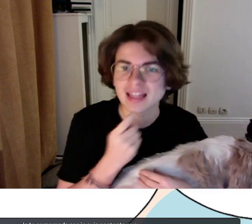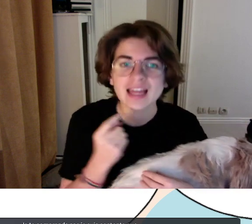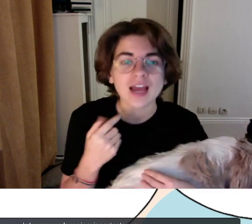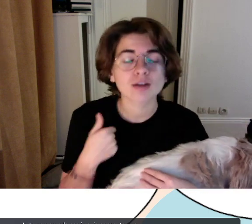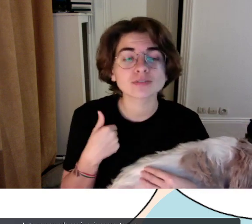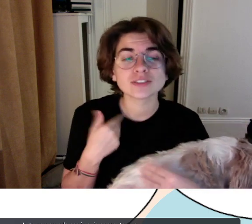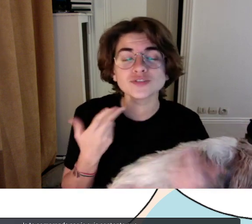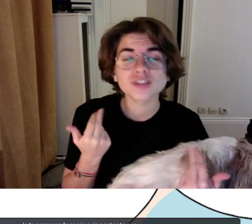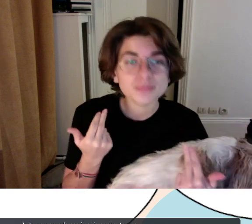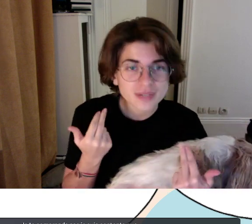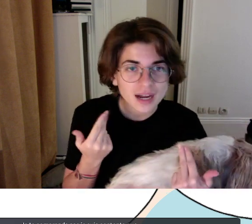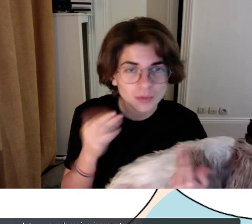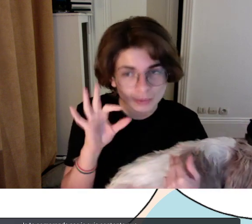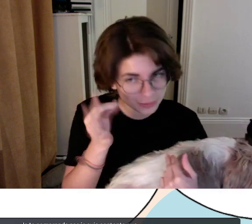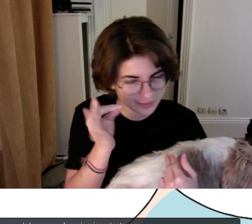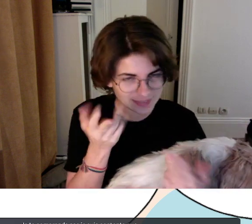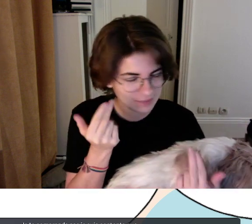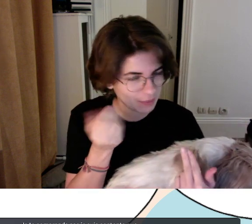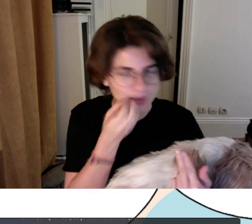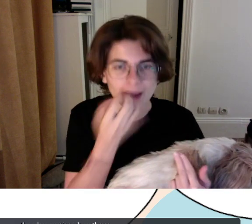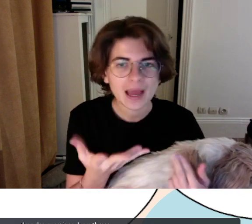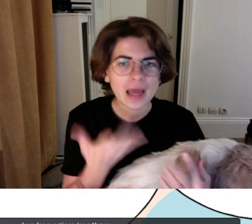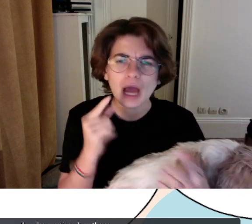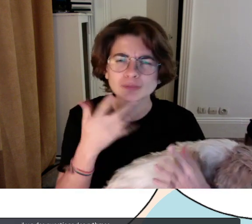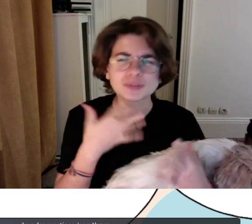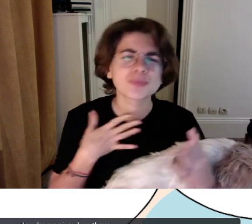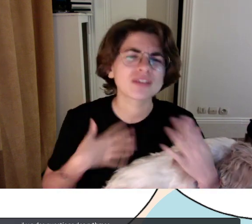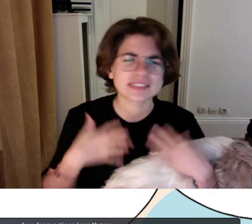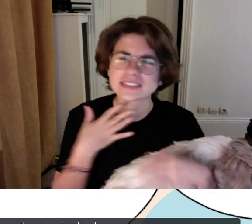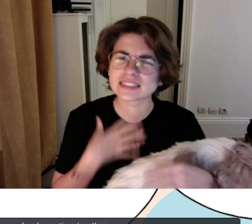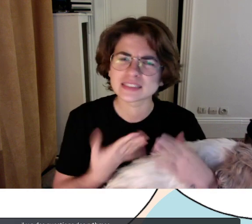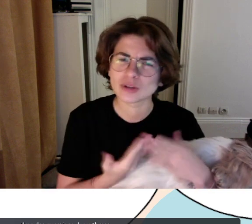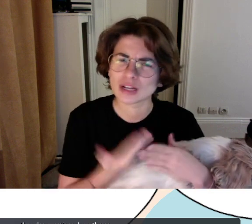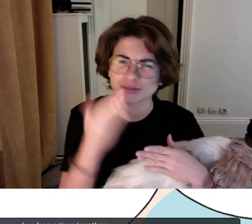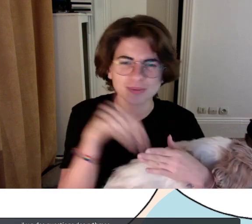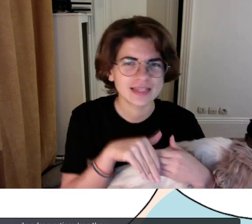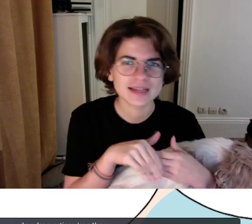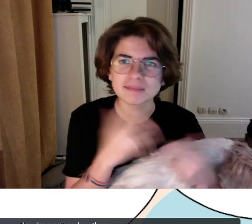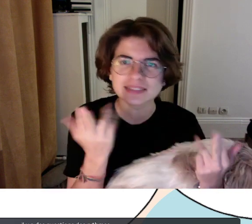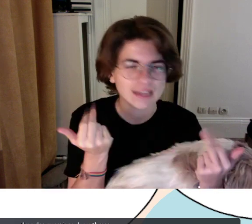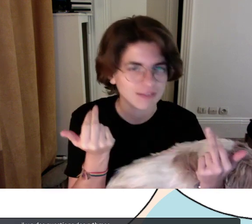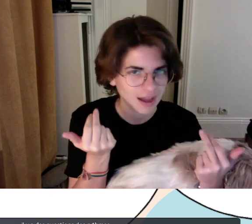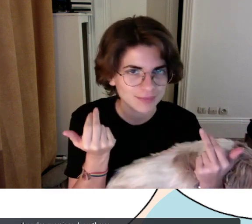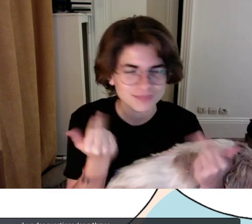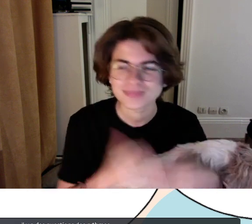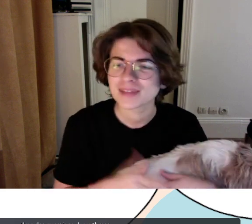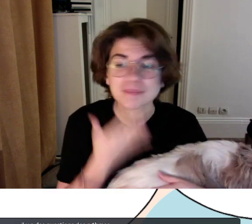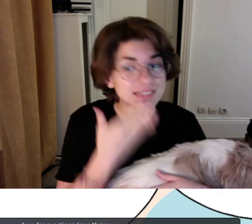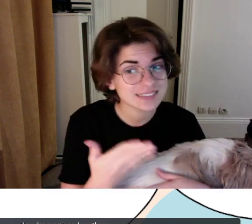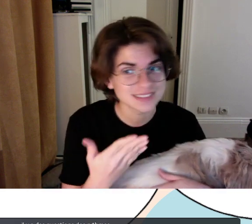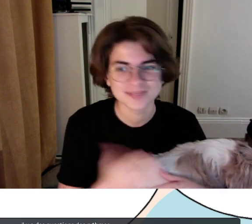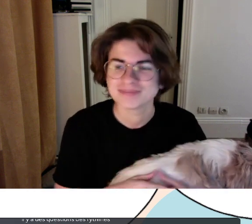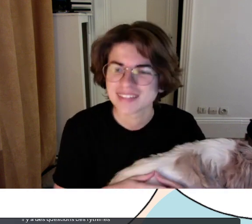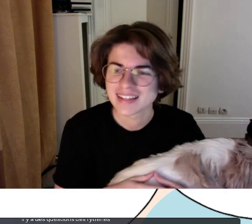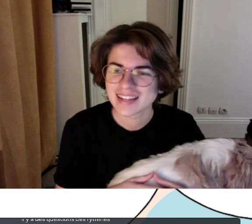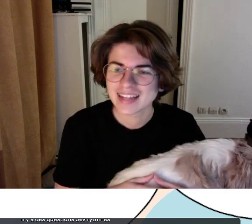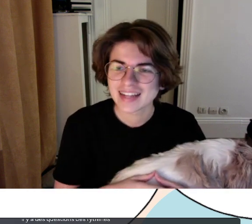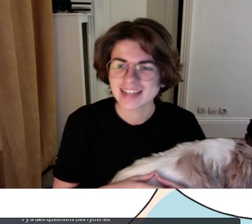question. Alors, si je vais bien, oui, ça va bien. Un petit peu fatiguée de la journée, mais ça va.